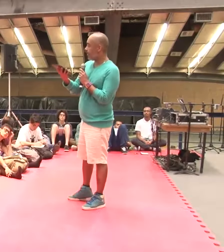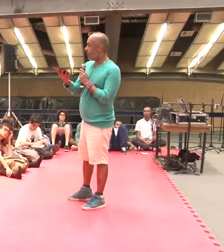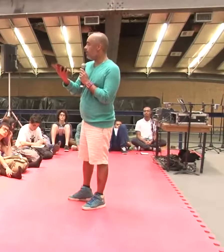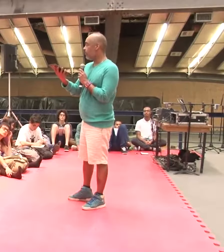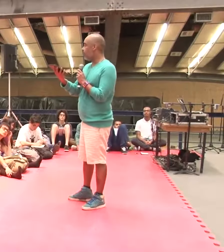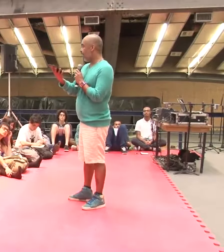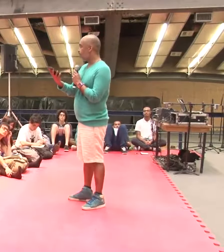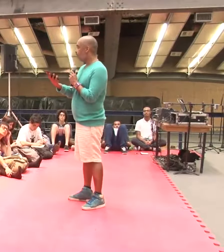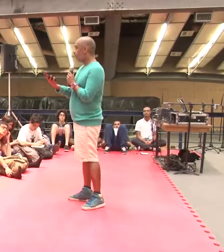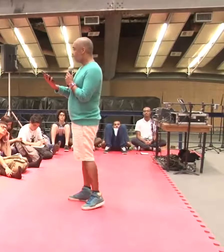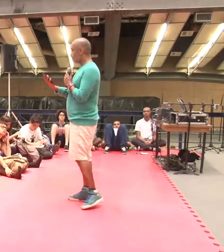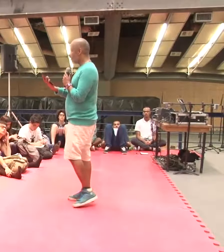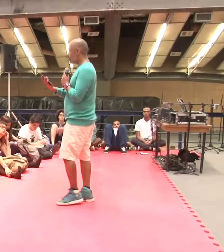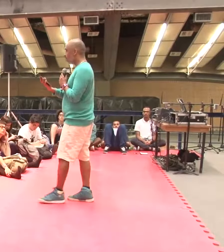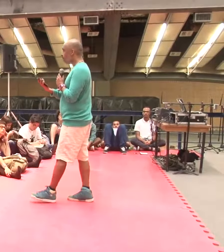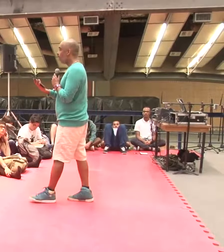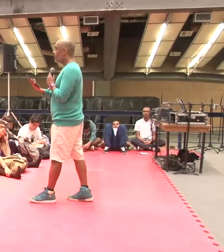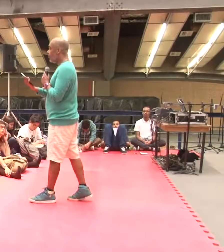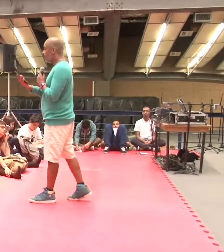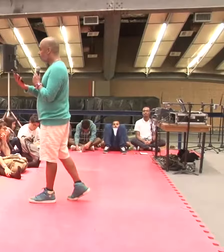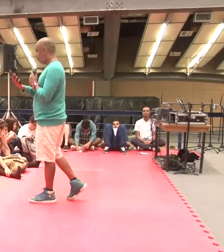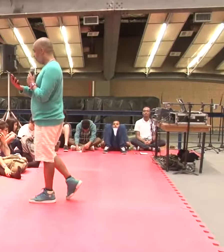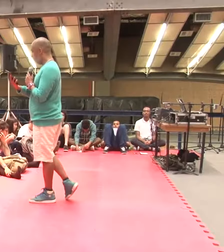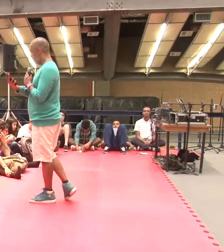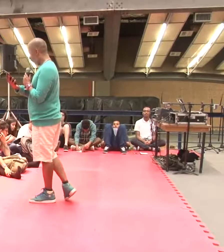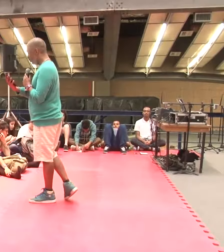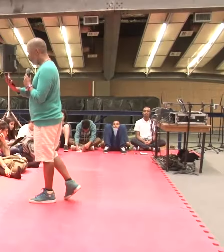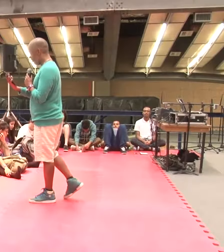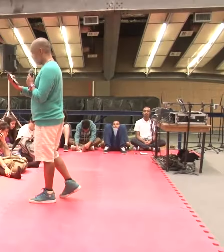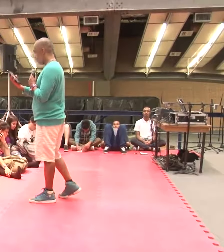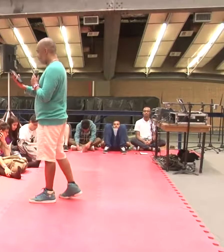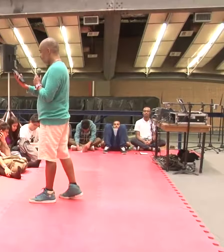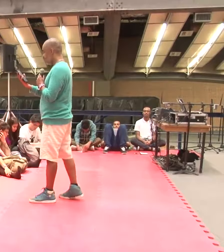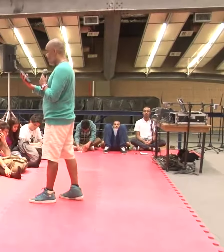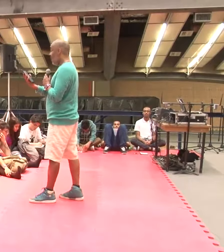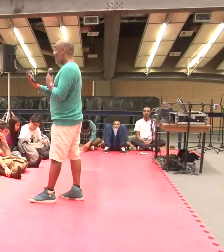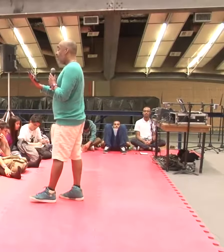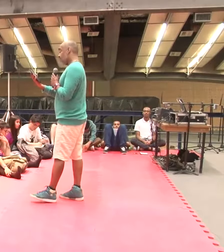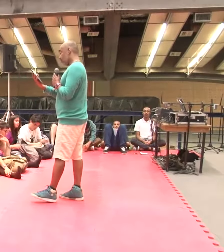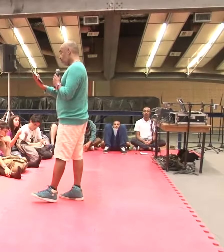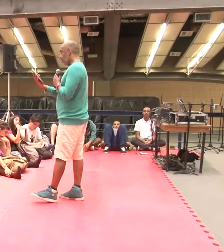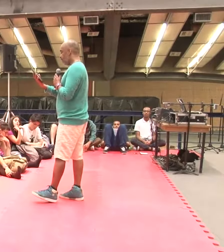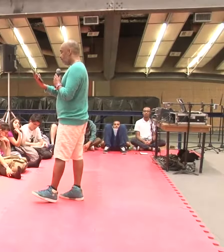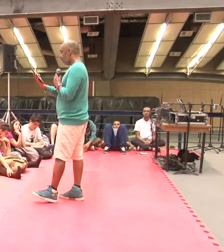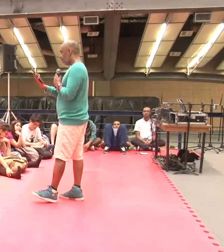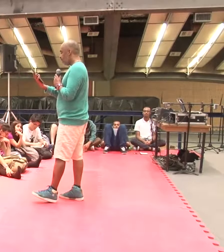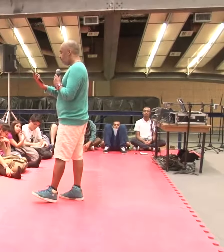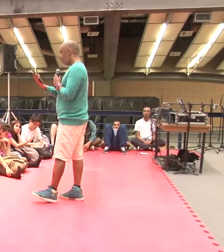discurso antagônico, no caso da descrição do cortiço. E